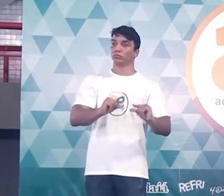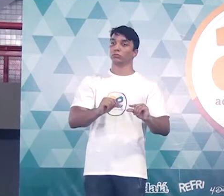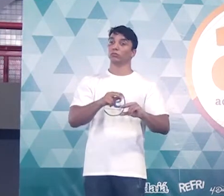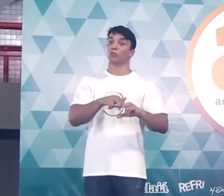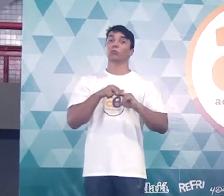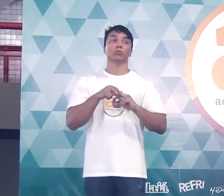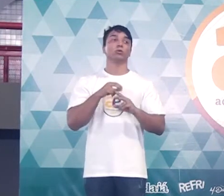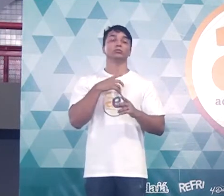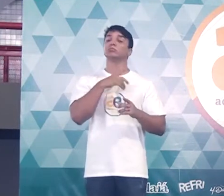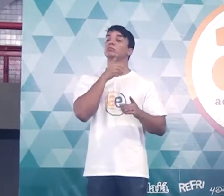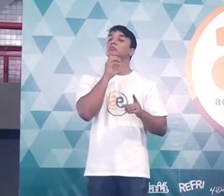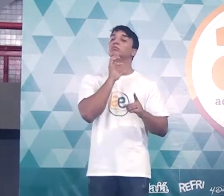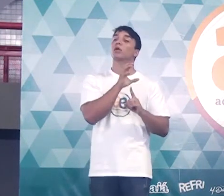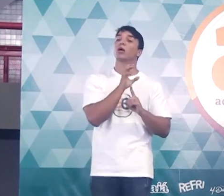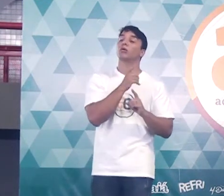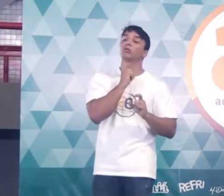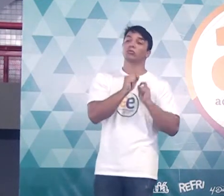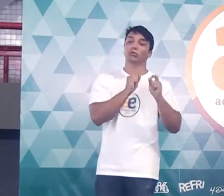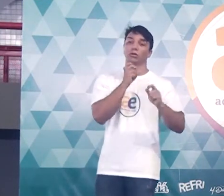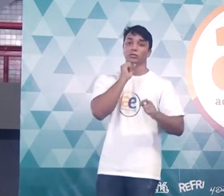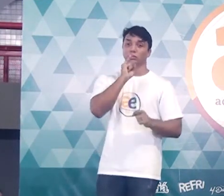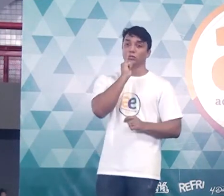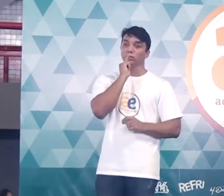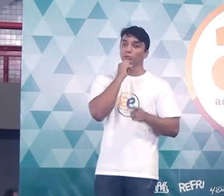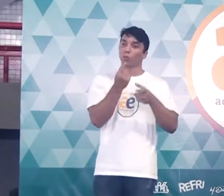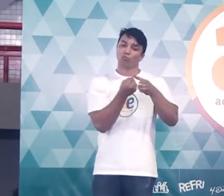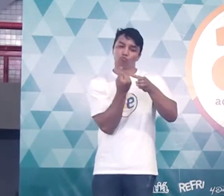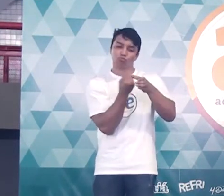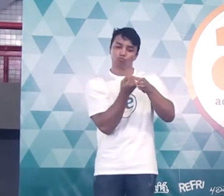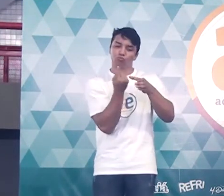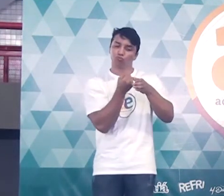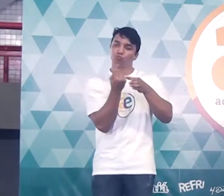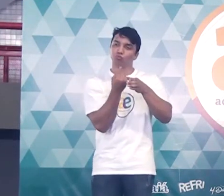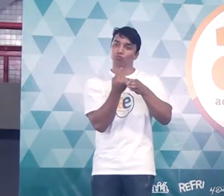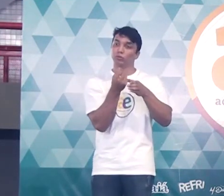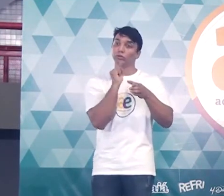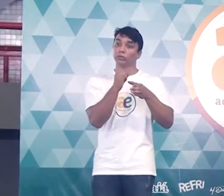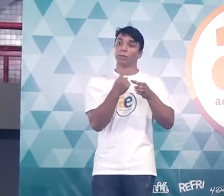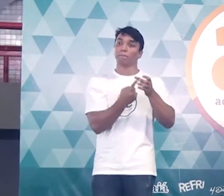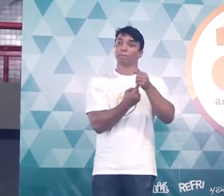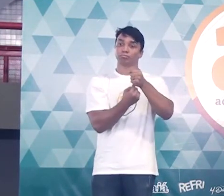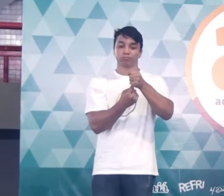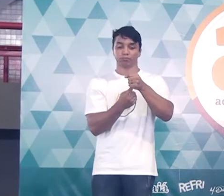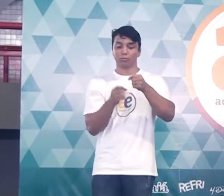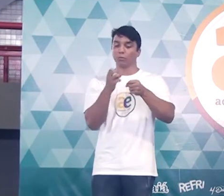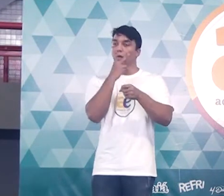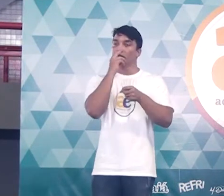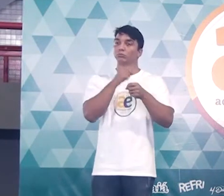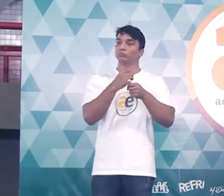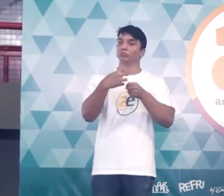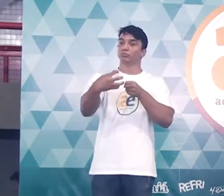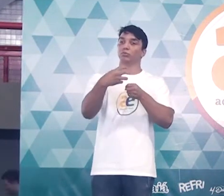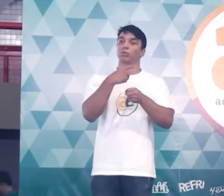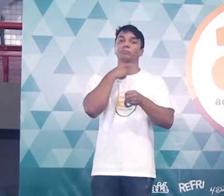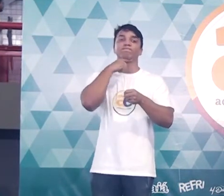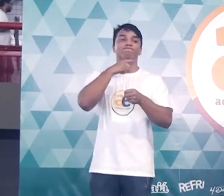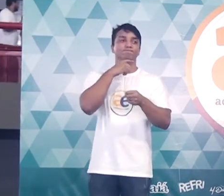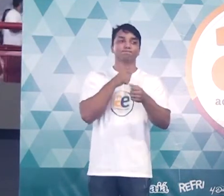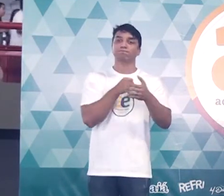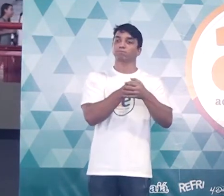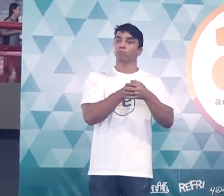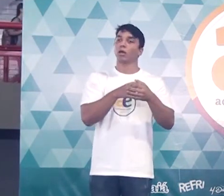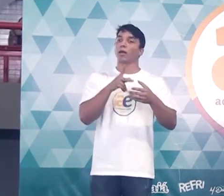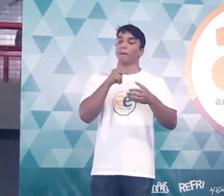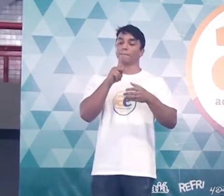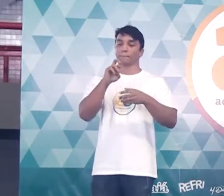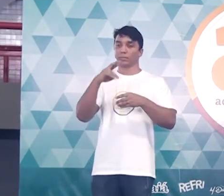aconselhável assim. O ruim é se você tapar aquele bichinho quando ela estiver, né, crescendo a pressão. E aí realmente